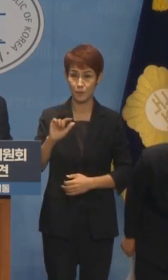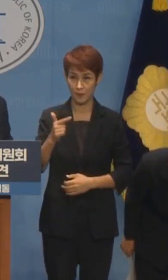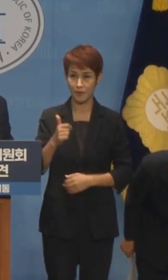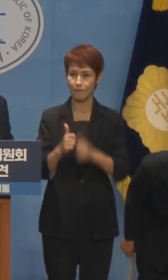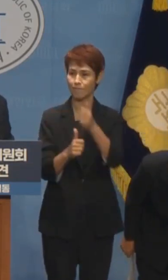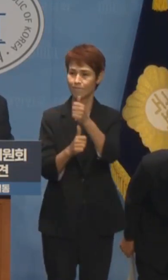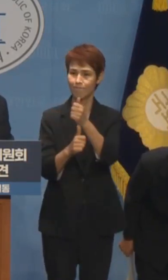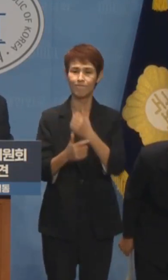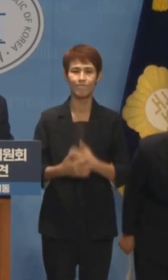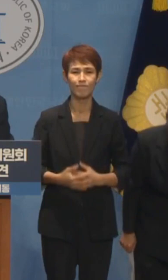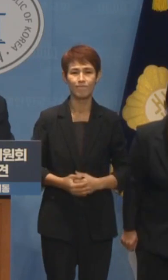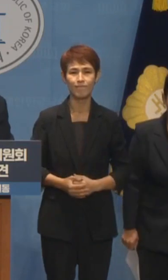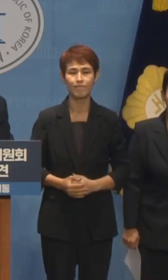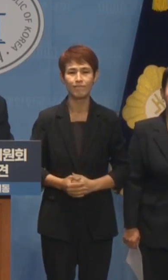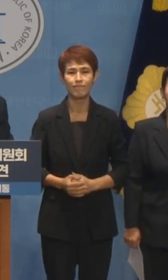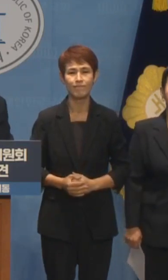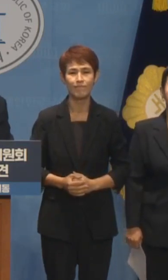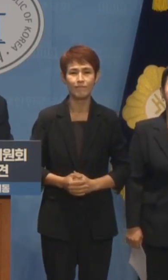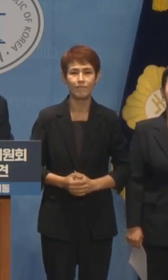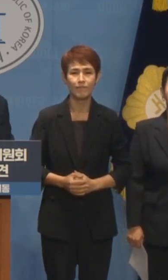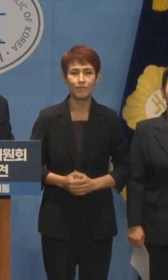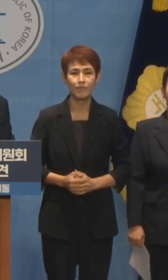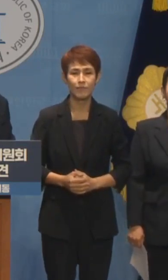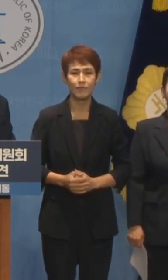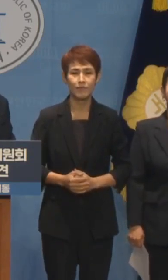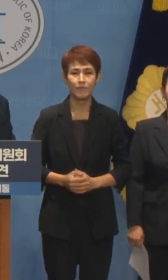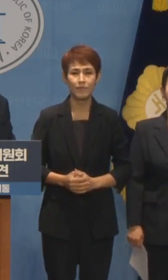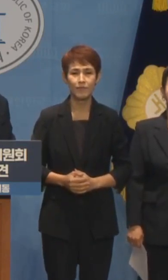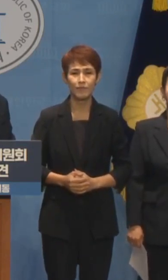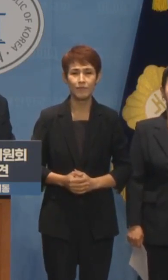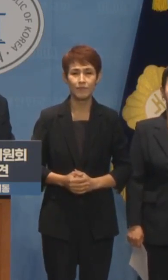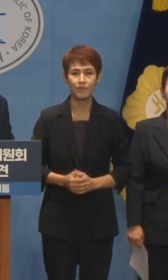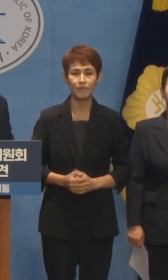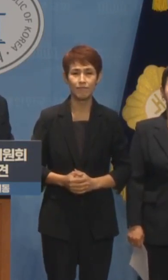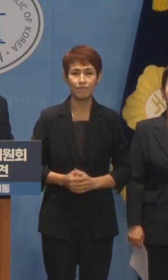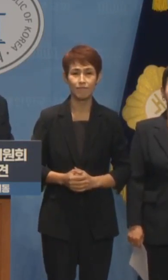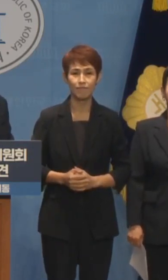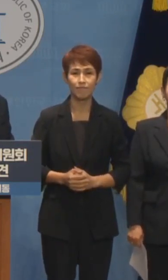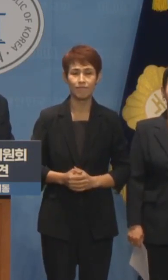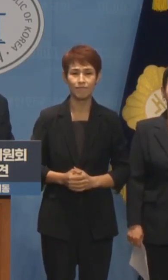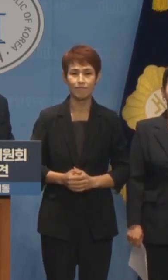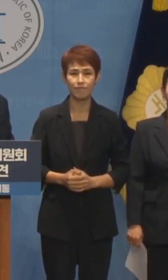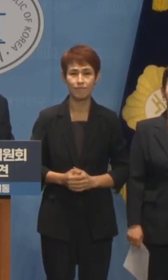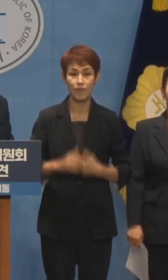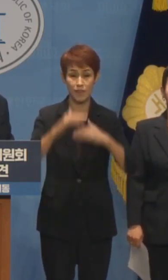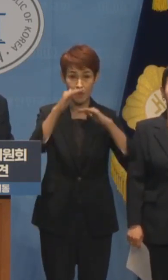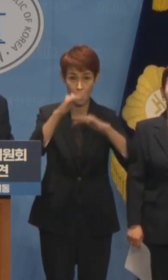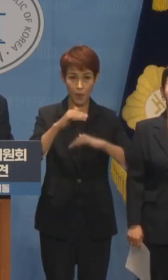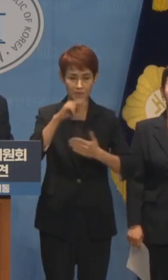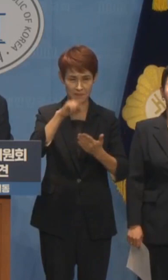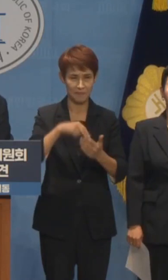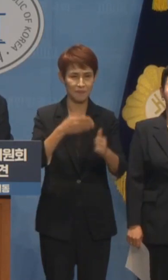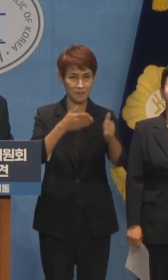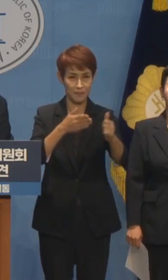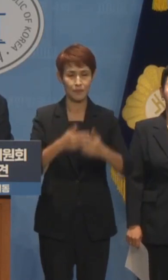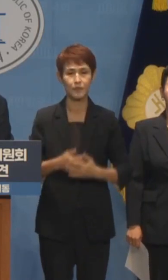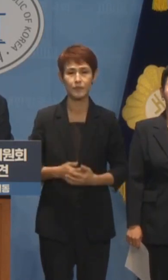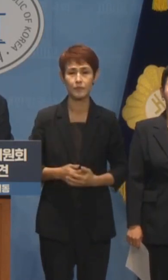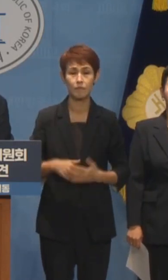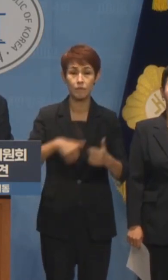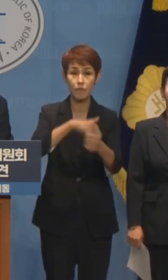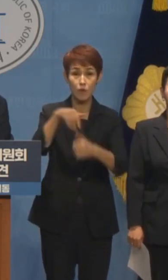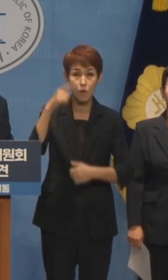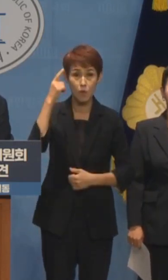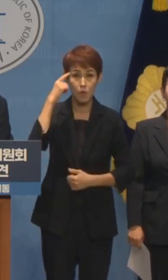있입니다 준비된 그 기자 회견문을 참고하시면 될 것입니다 아 그이 배경은